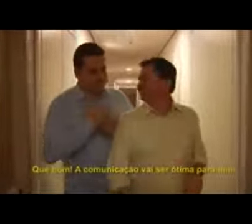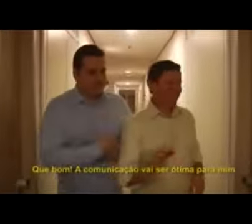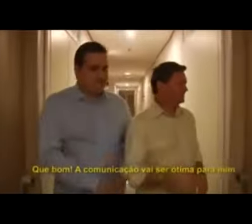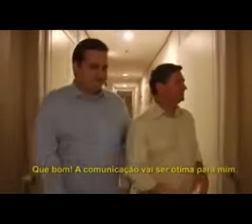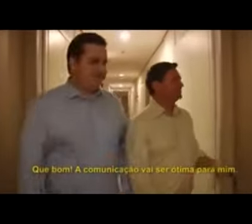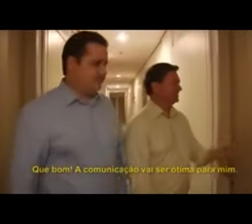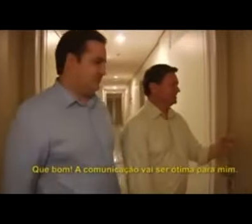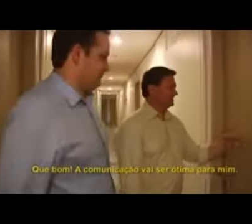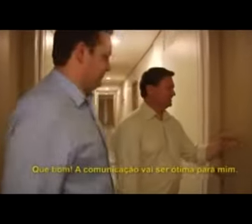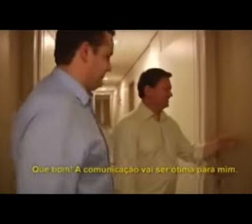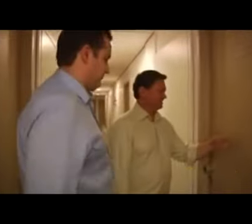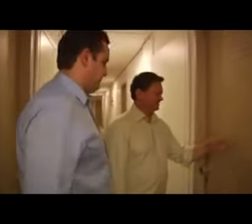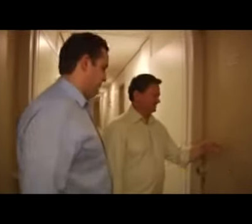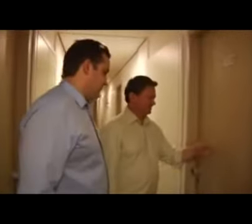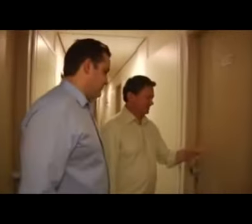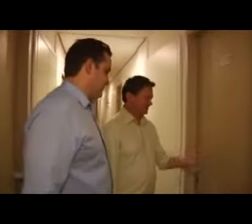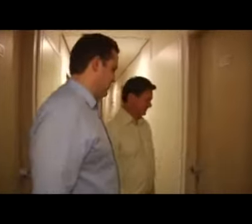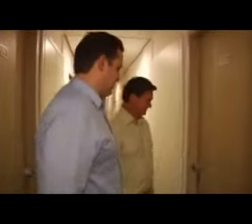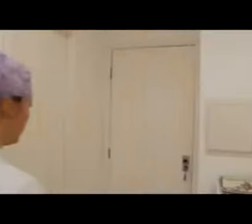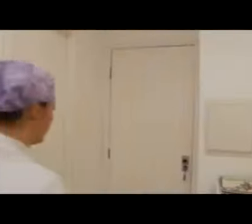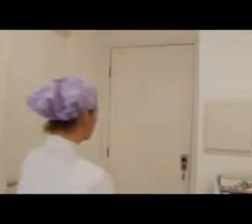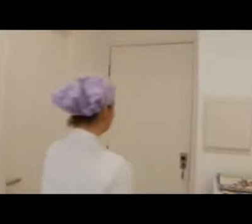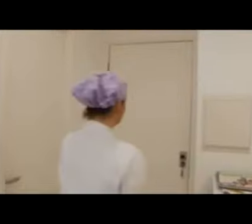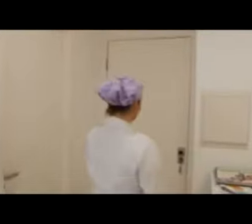a comunicação vai ser ótima pra mim.